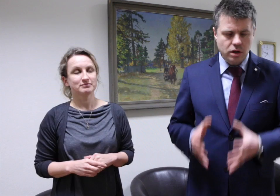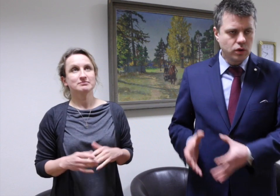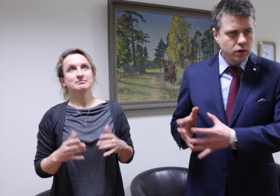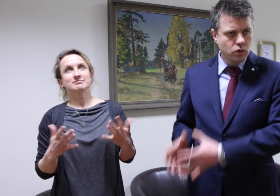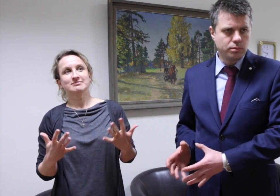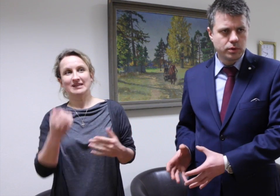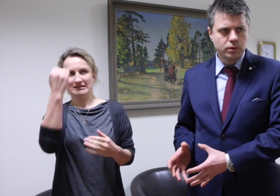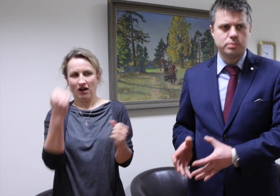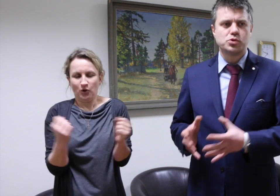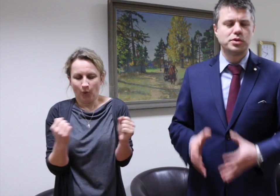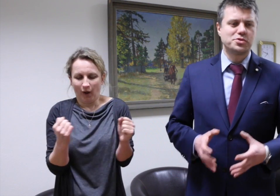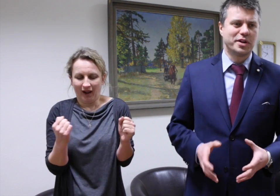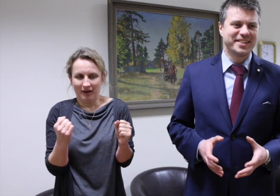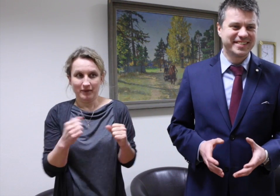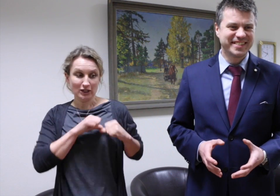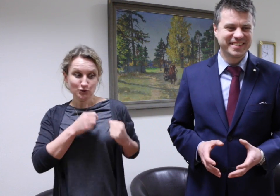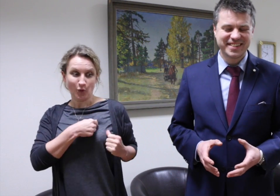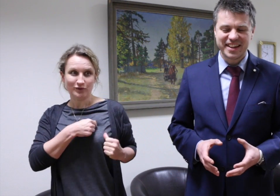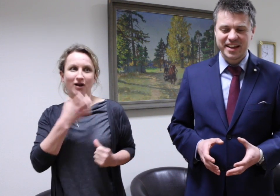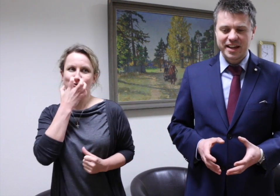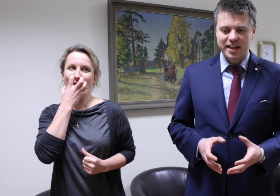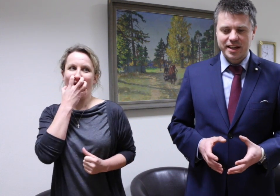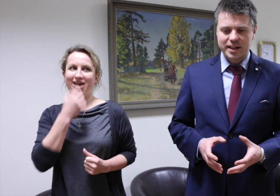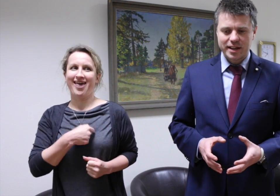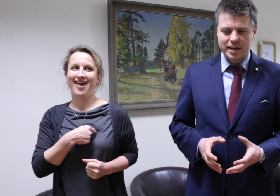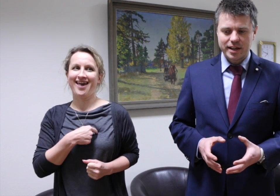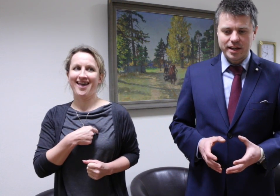Olgugi, et saal oli külm, oli mu süda soe.